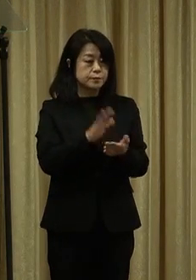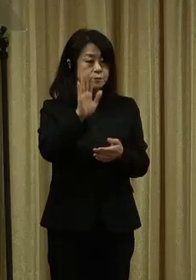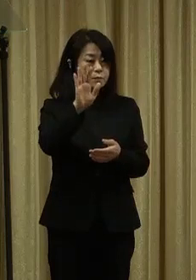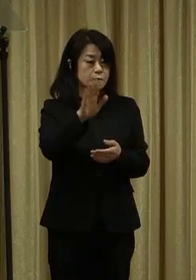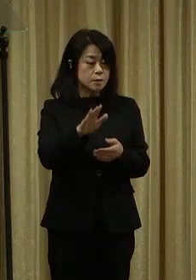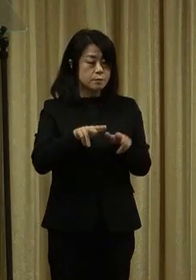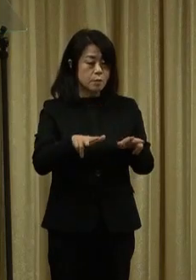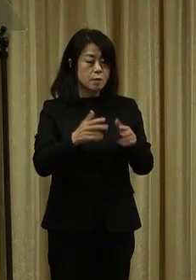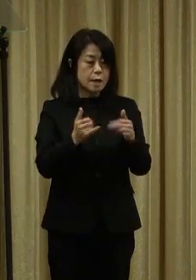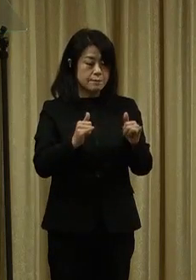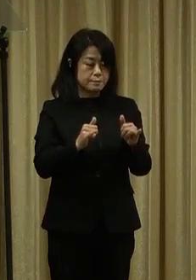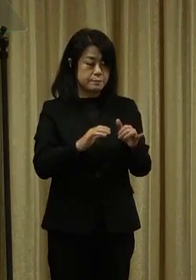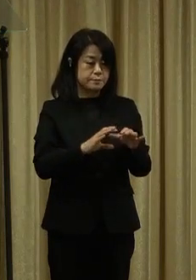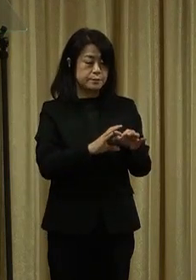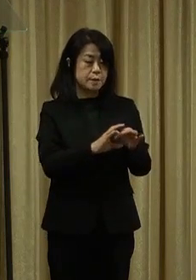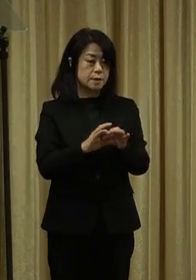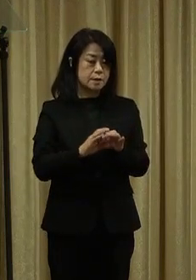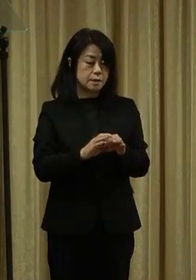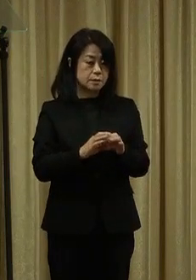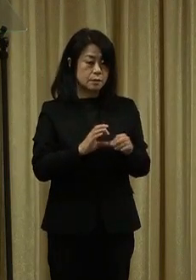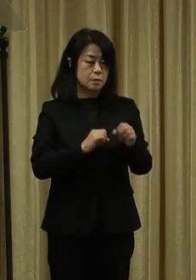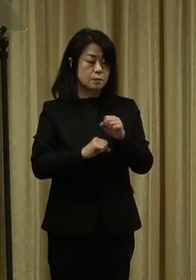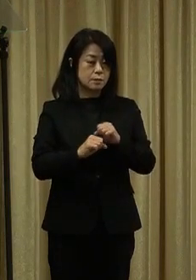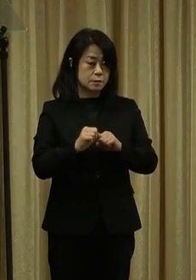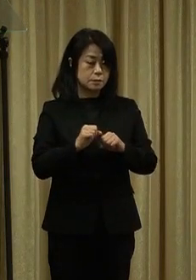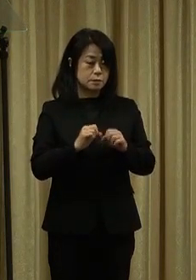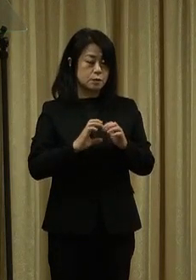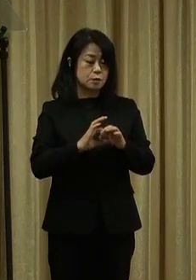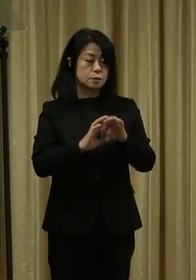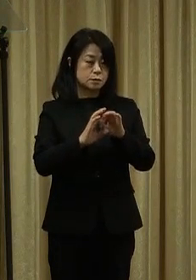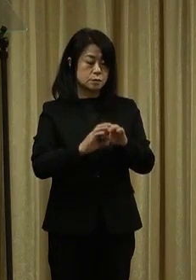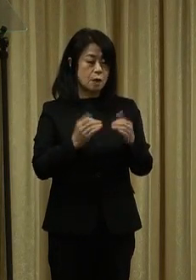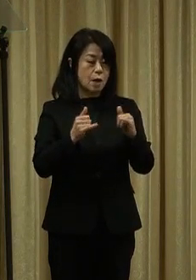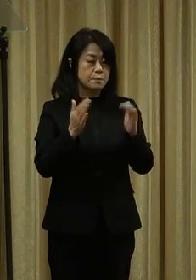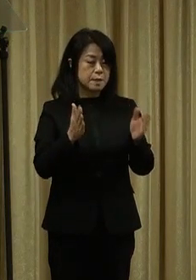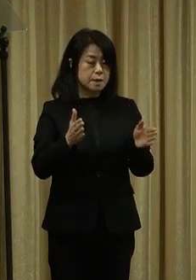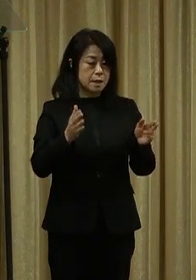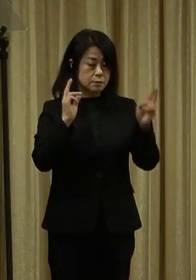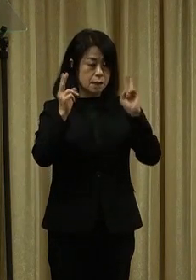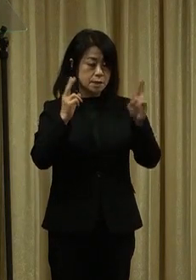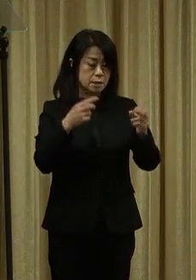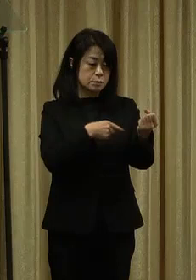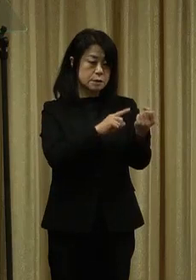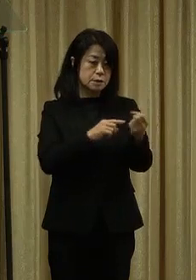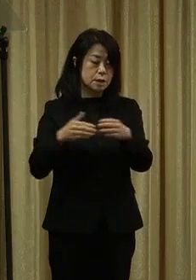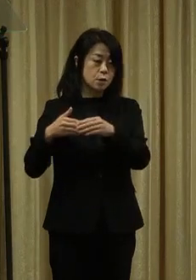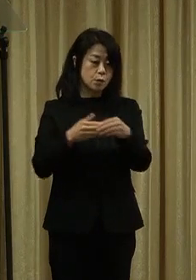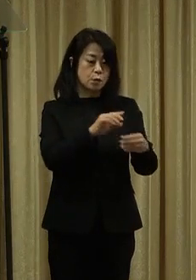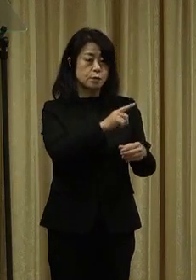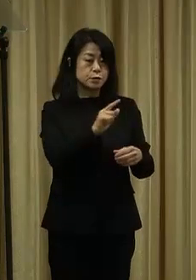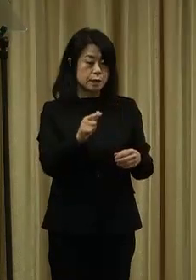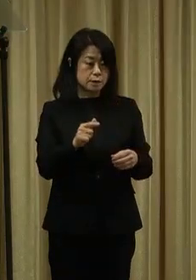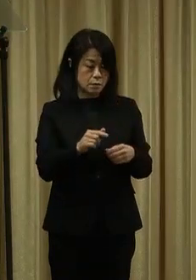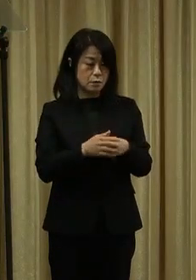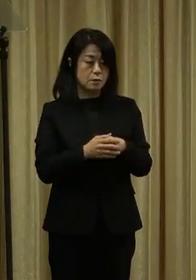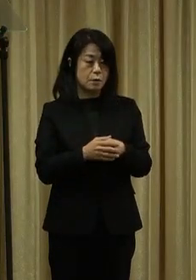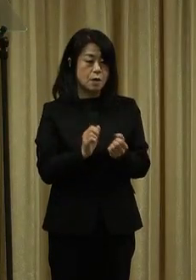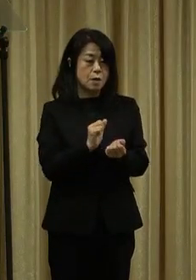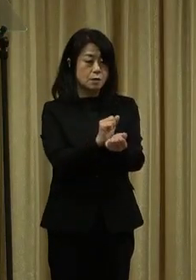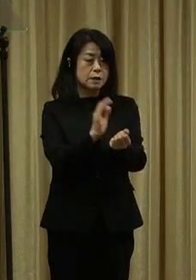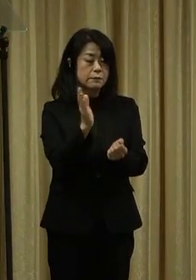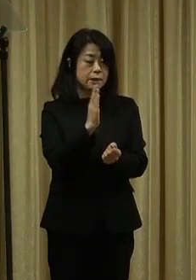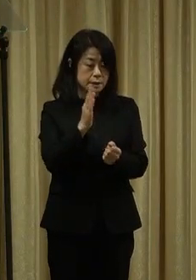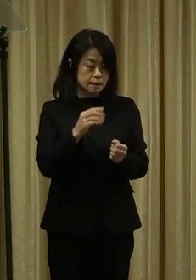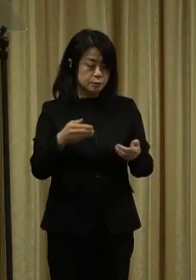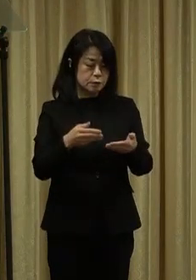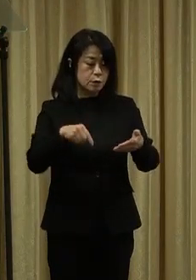ューの継続また公共施設の整備運営への民間活力の導入など前例にとらわれることなく事